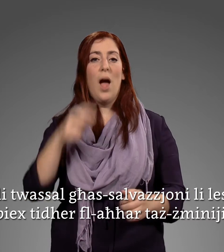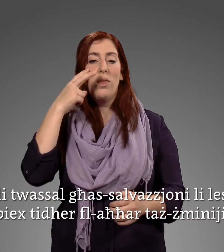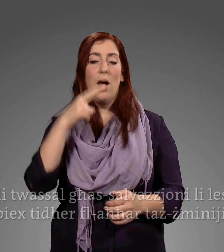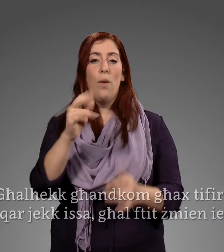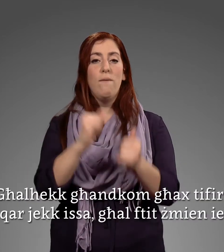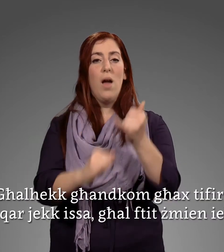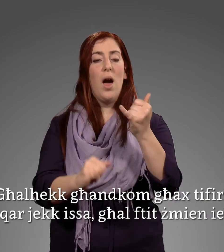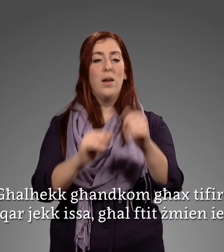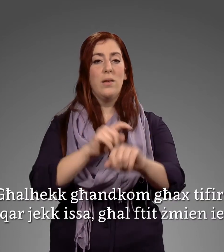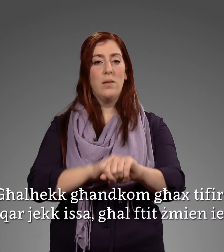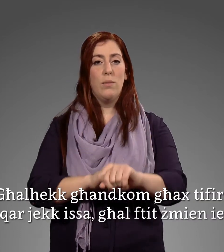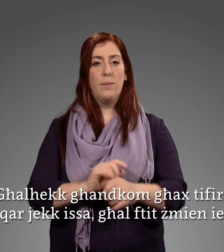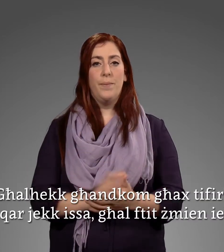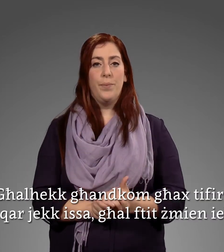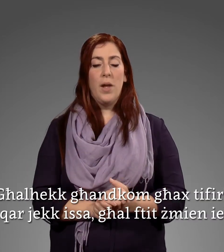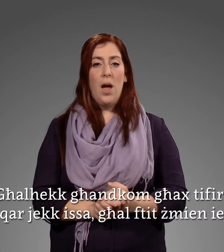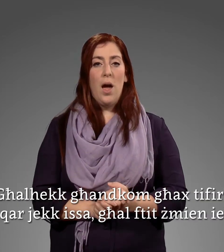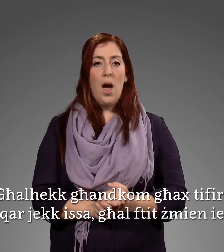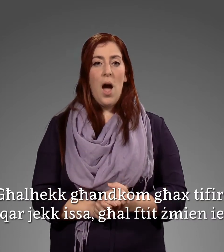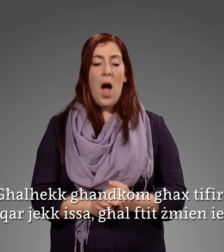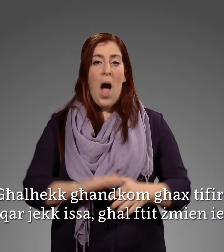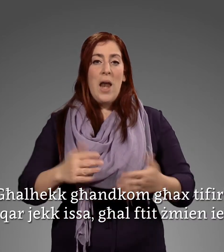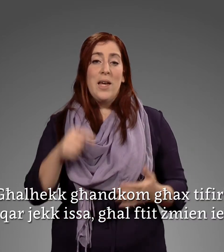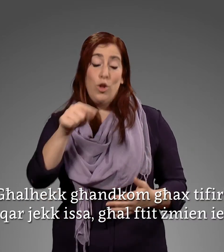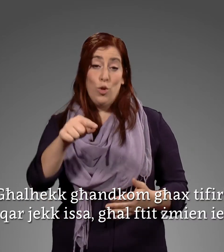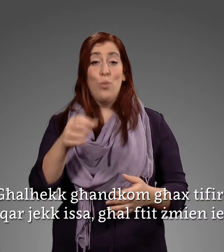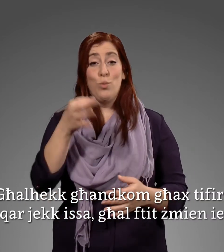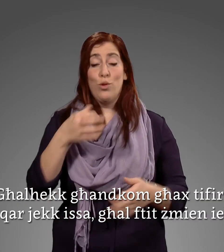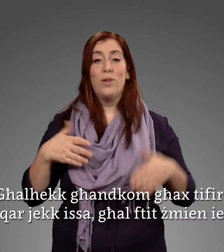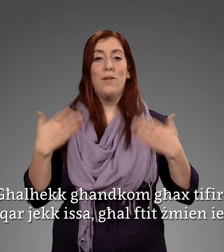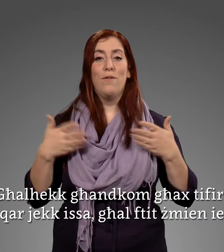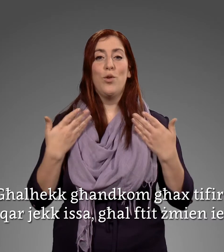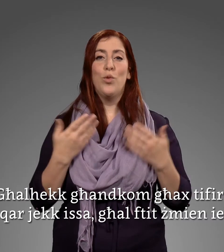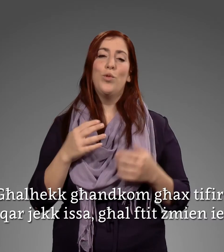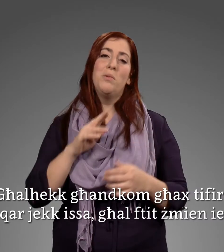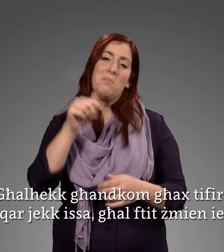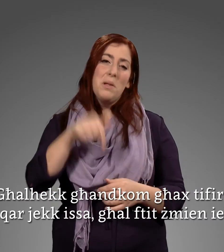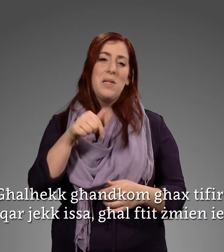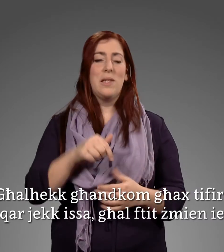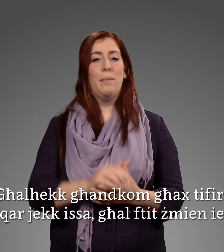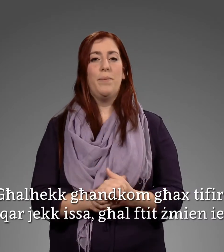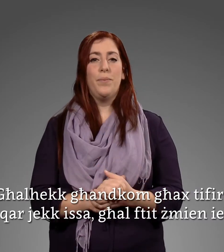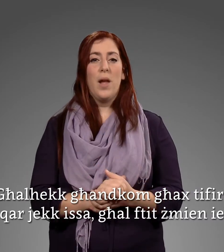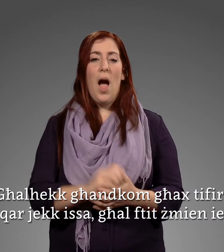żminijiet. Għalhekk għandkom għax tifirħu imqar jekk issa, għal ftit żmien